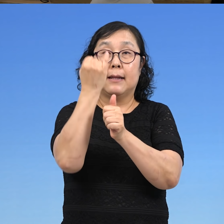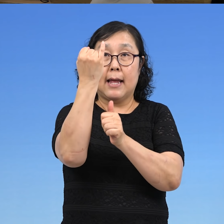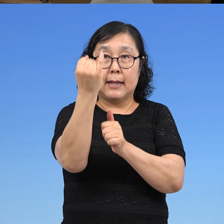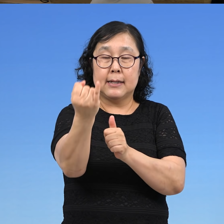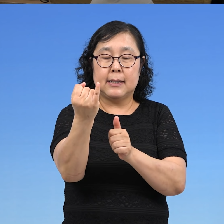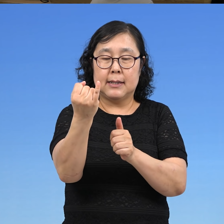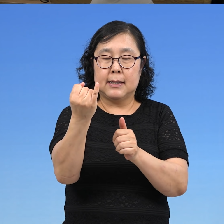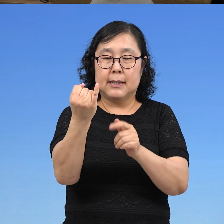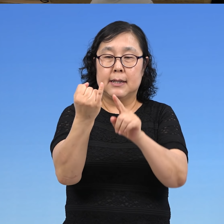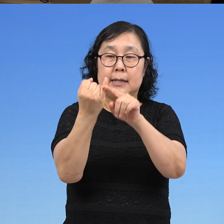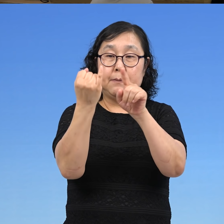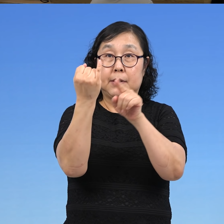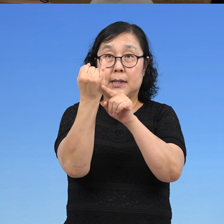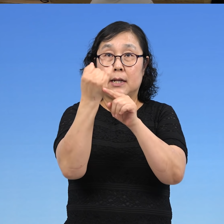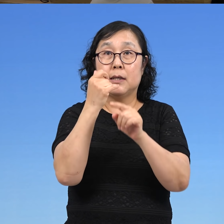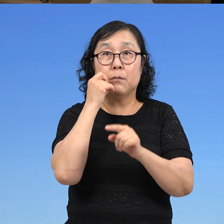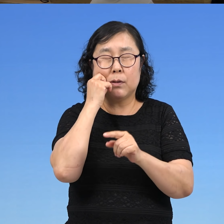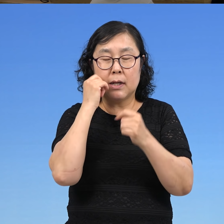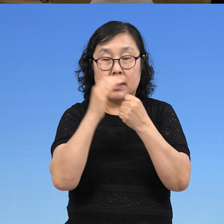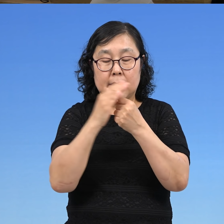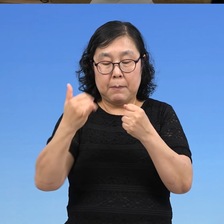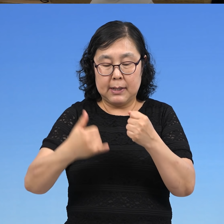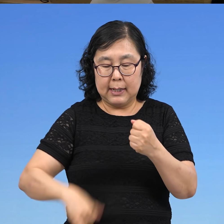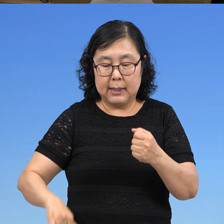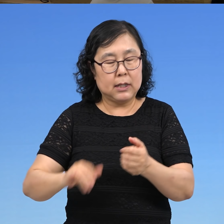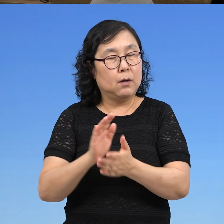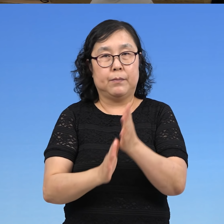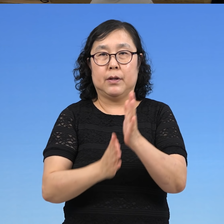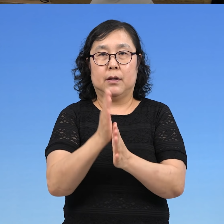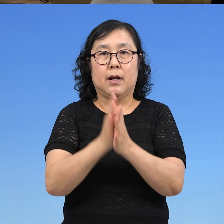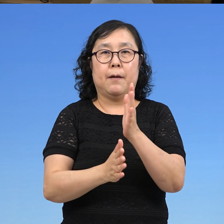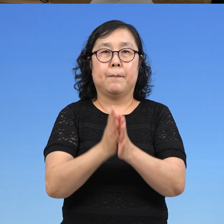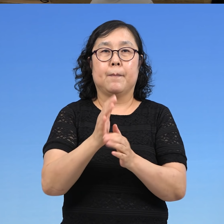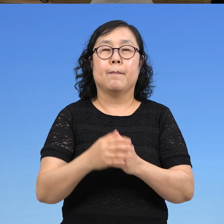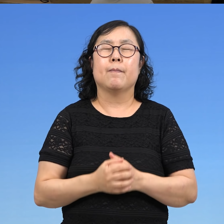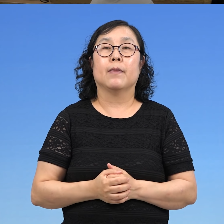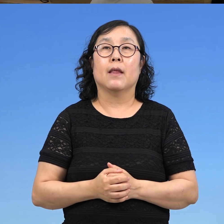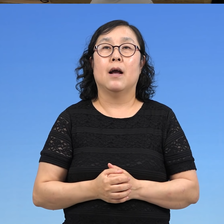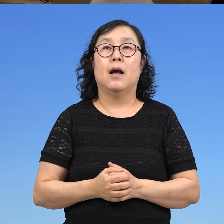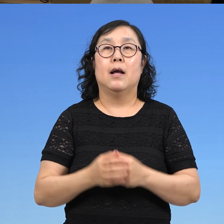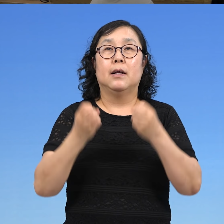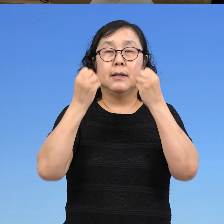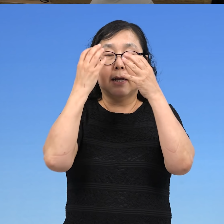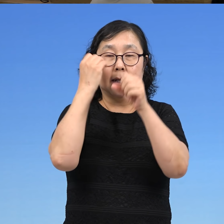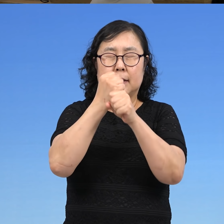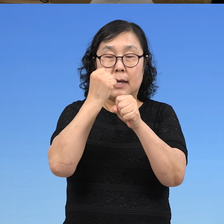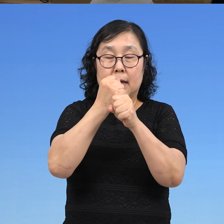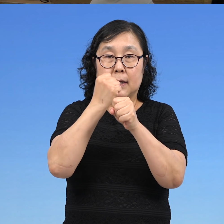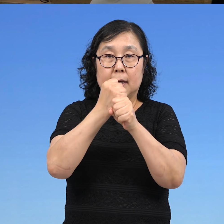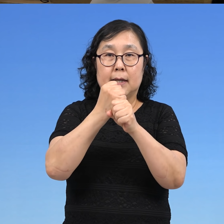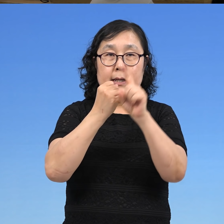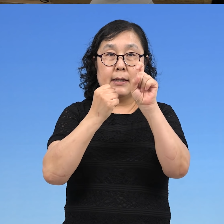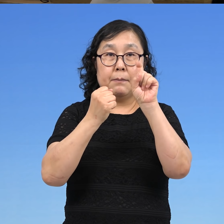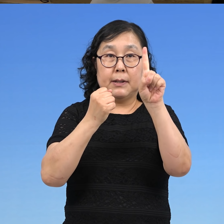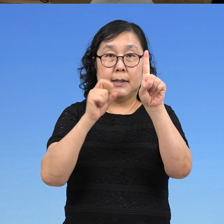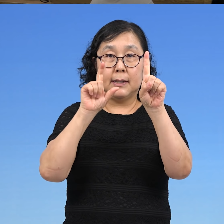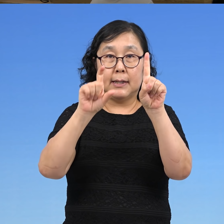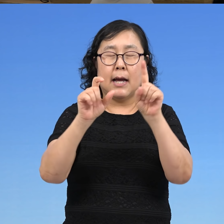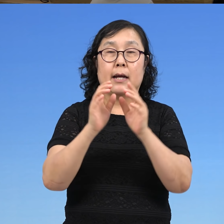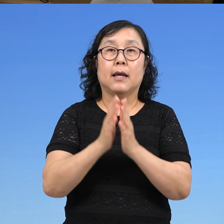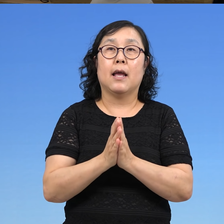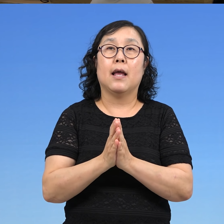입니다 사례는 임신 하지 못하므로 자식이 없었더라 그리고 창세기 11장 이 어떻게